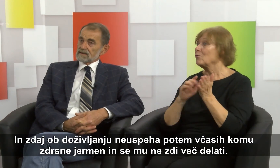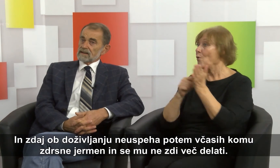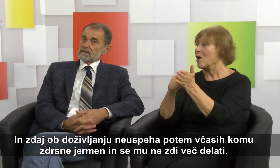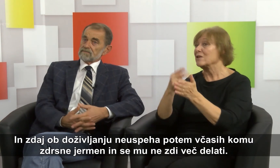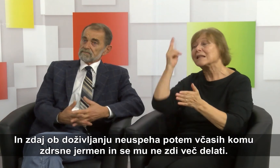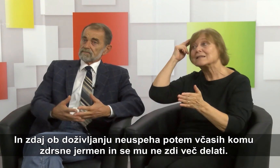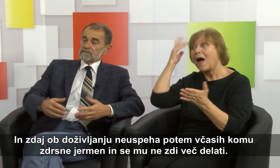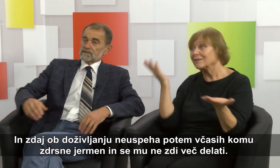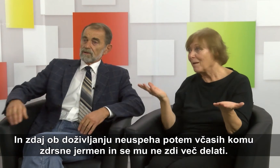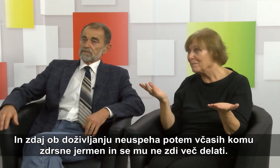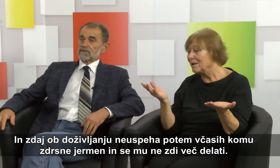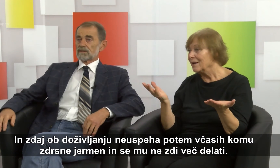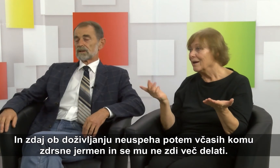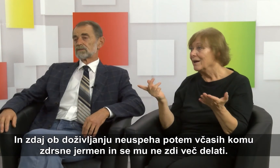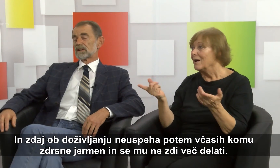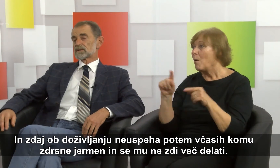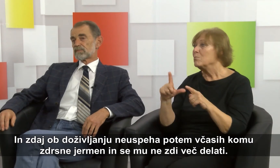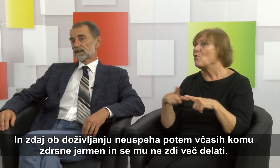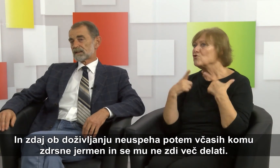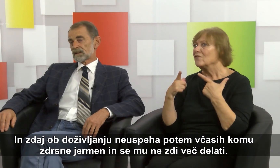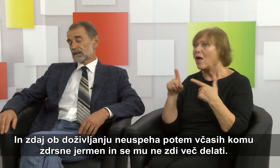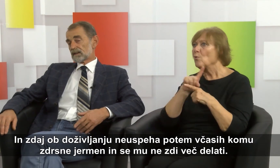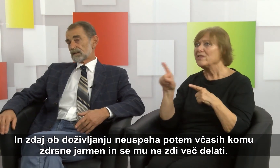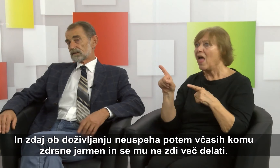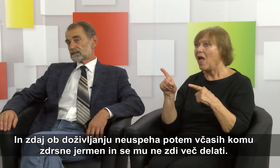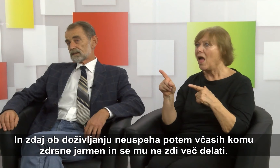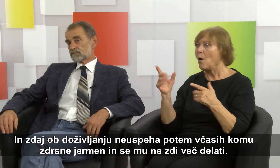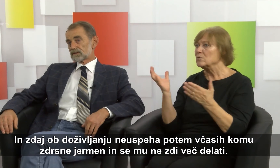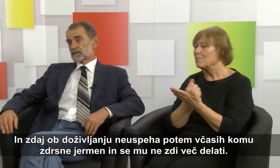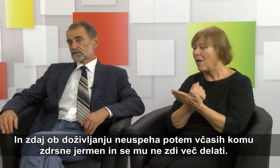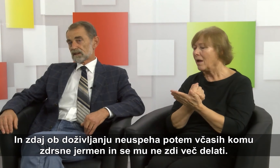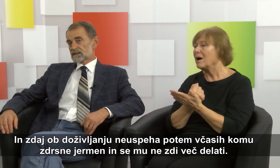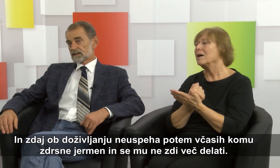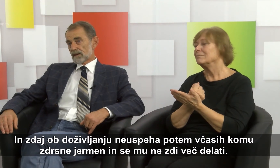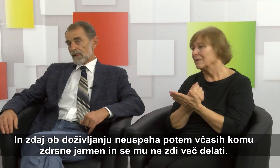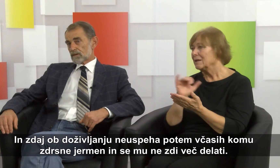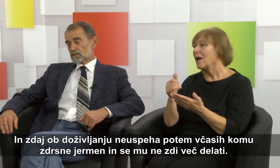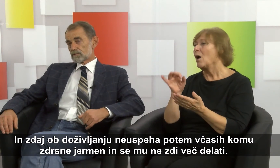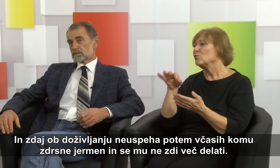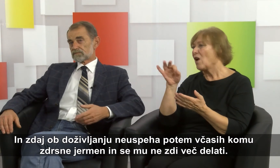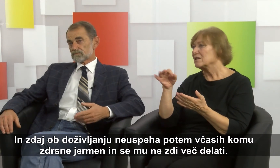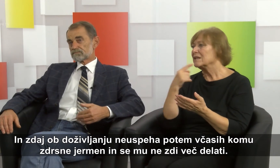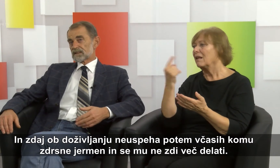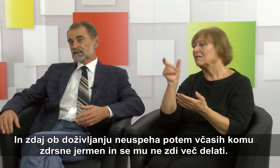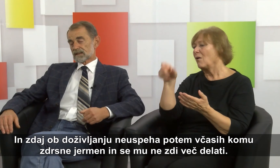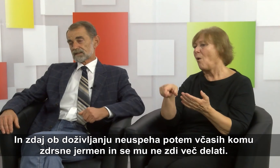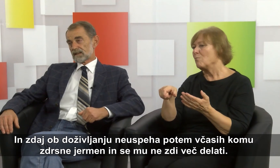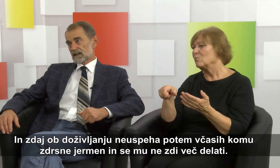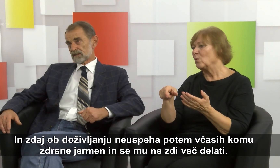zdaj, ob doživljanju neuspeha, ne, je potem včasih komu zdrsne jermen in